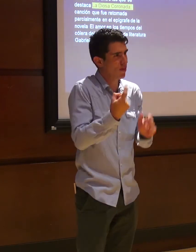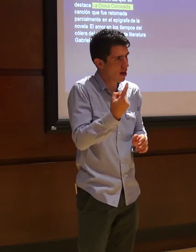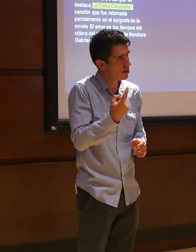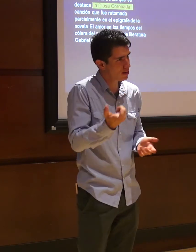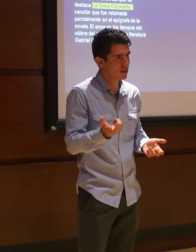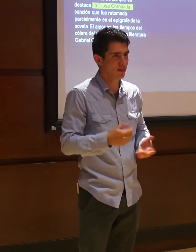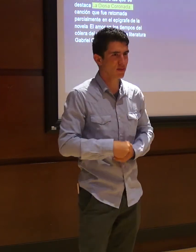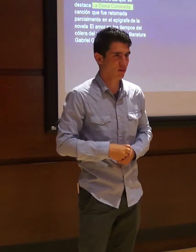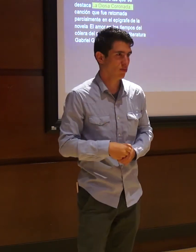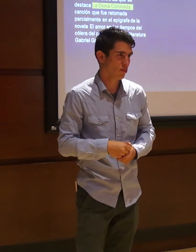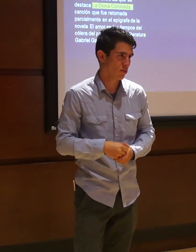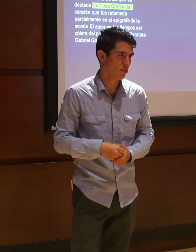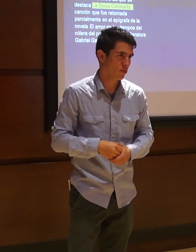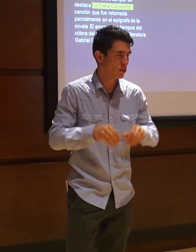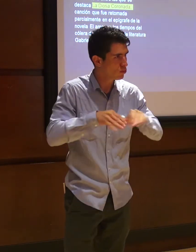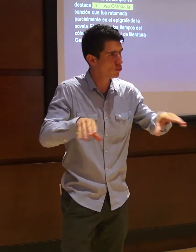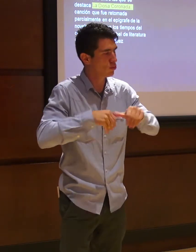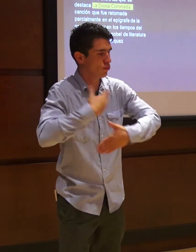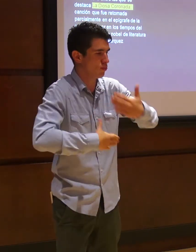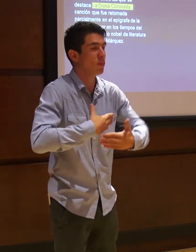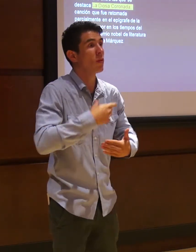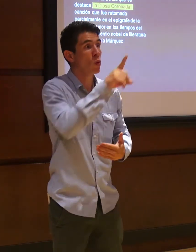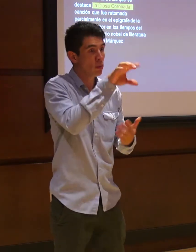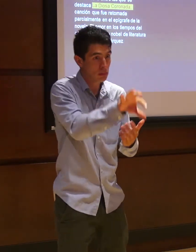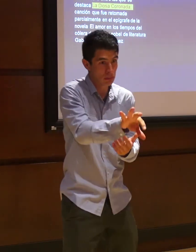han sido públicas, están guardadas, no se han publicado.